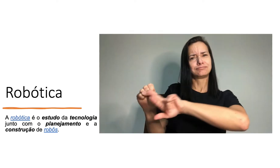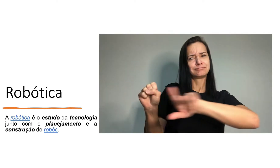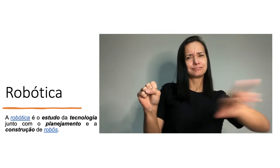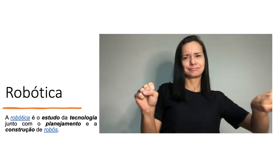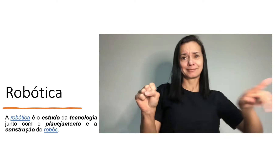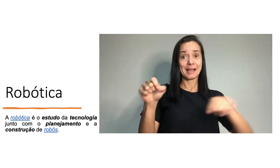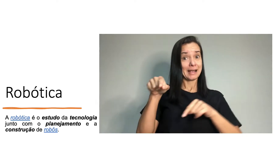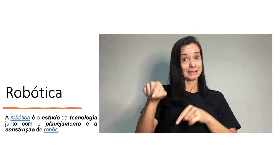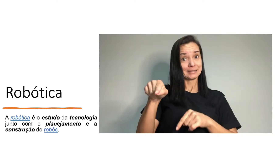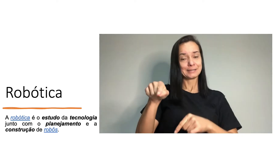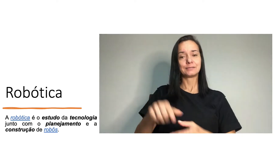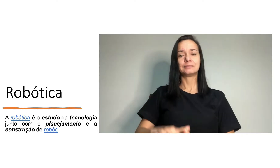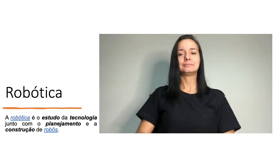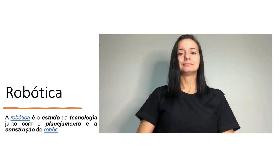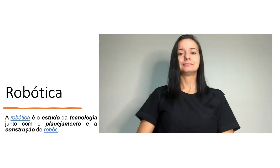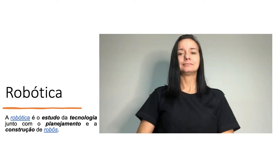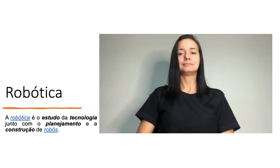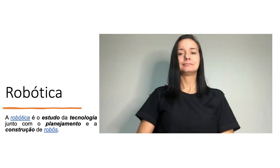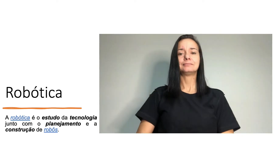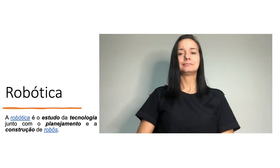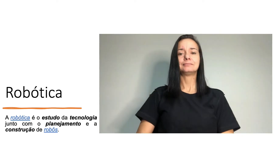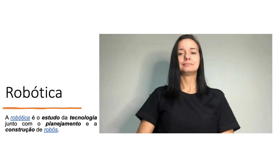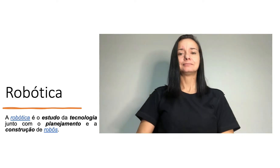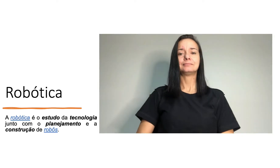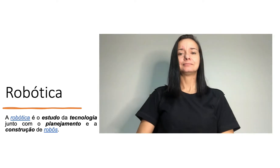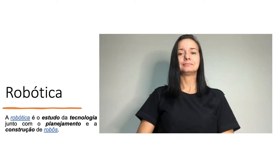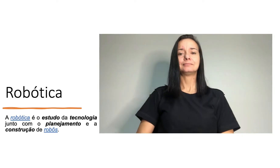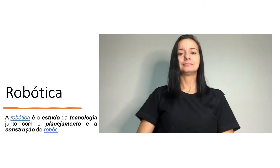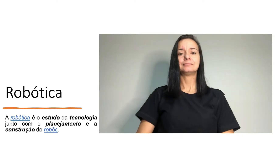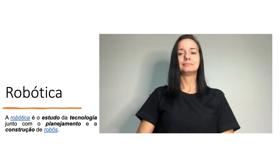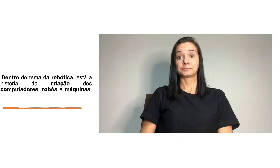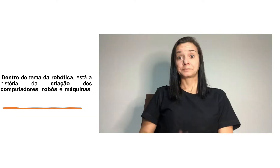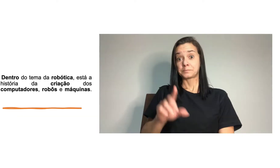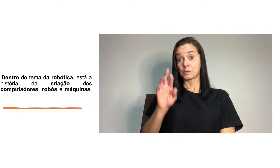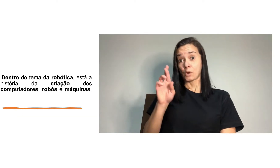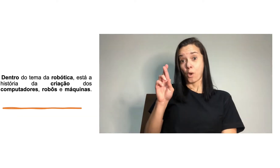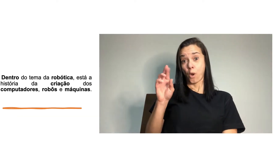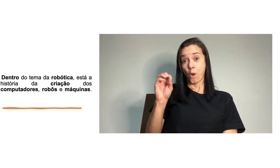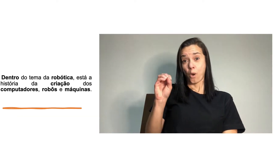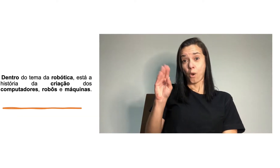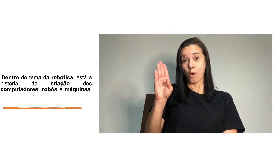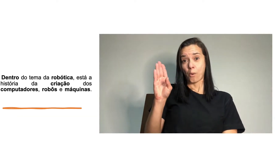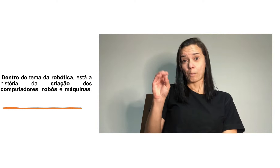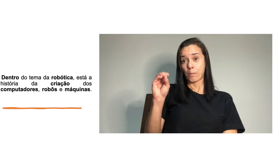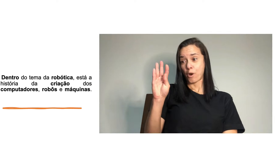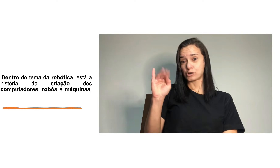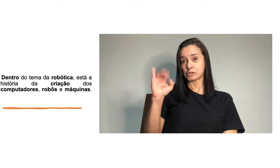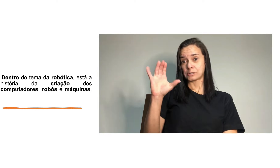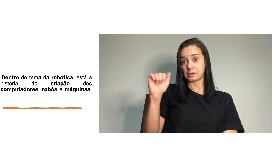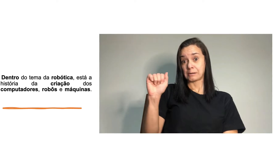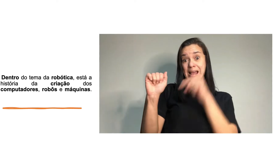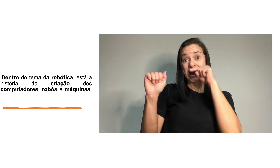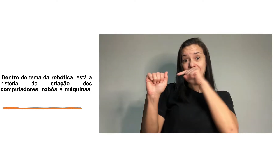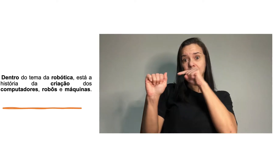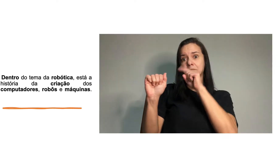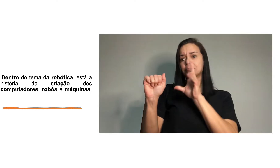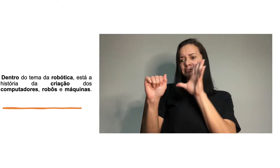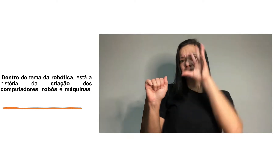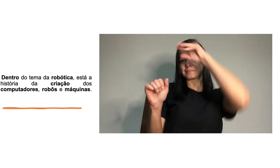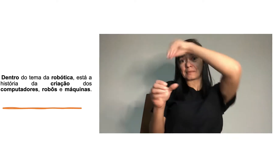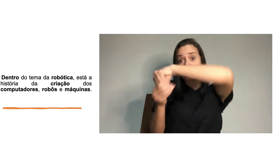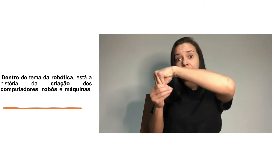diversos tipos de robôs. Eu consigo ver daqui, que aqui no meio... Robótica. Dentro